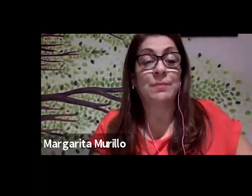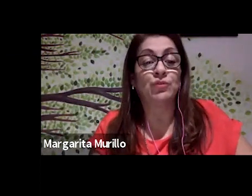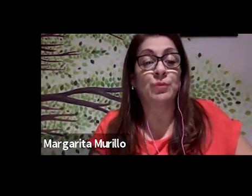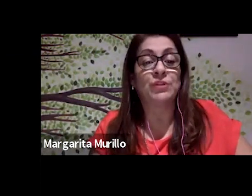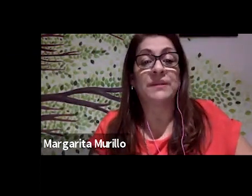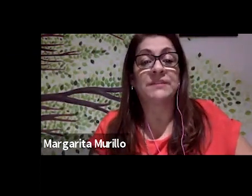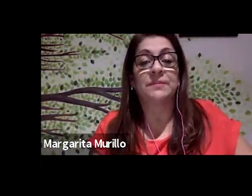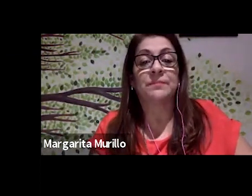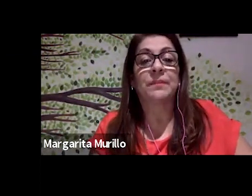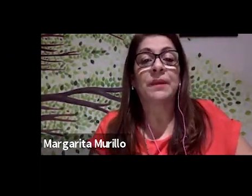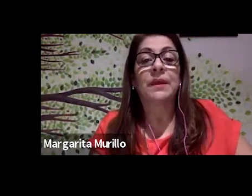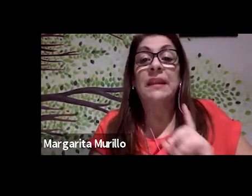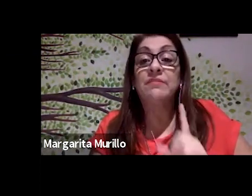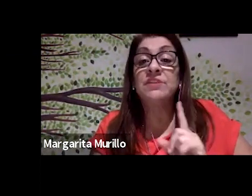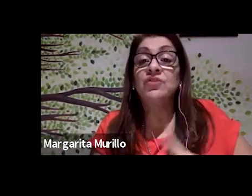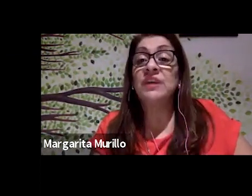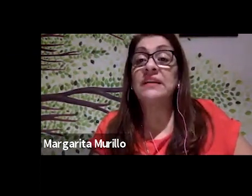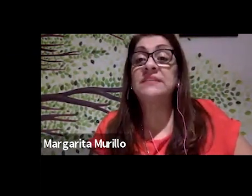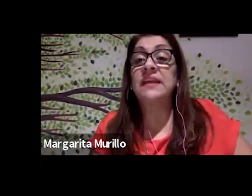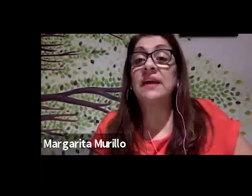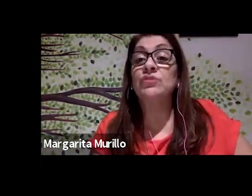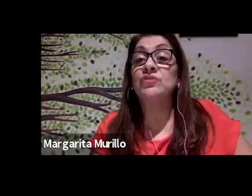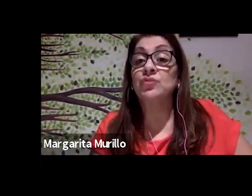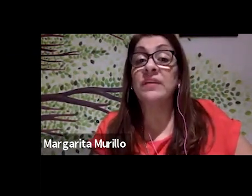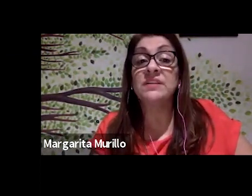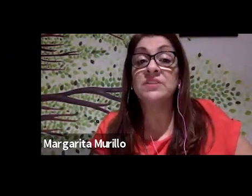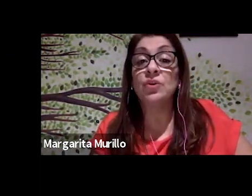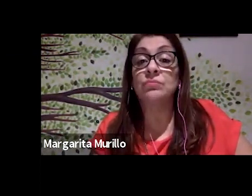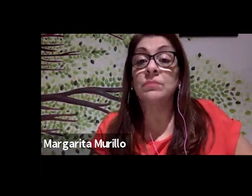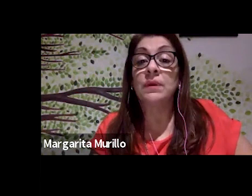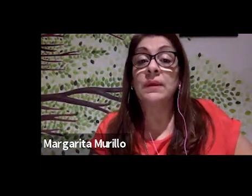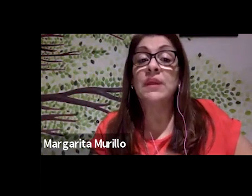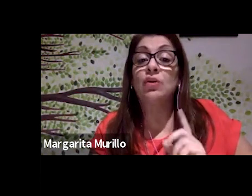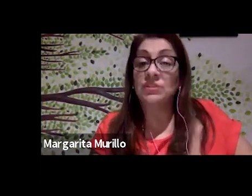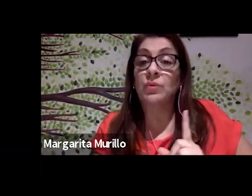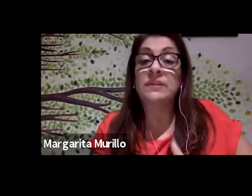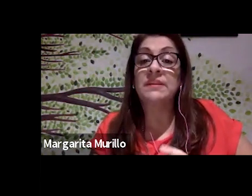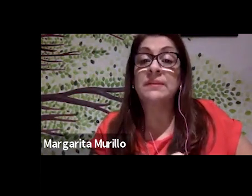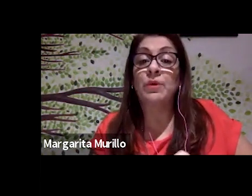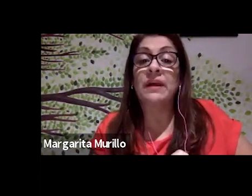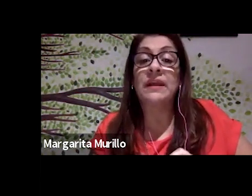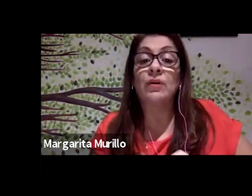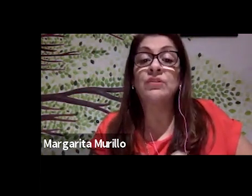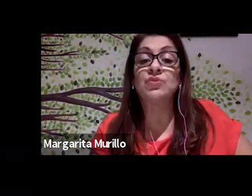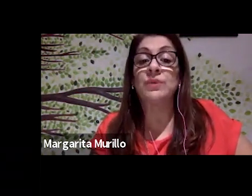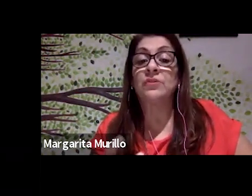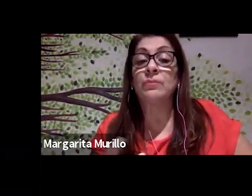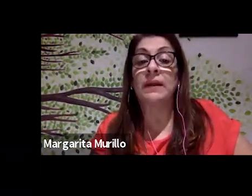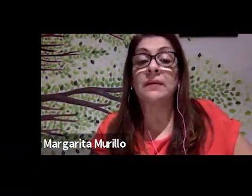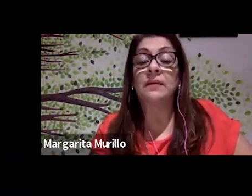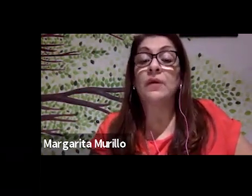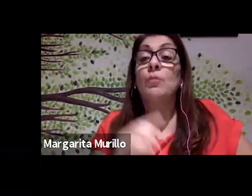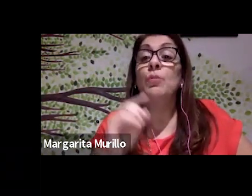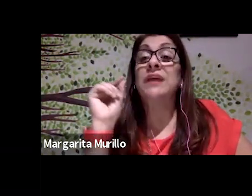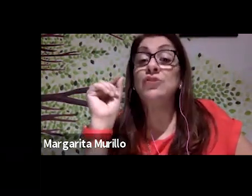seguimos un poquito más las redes sociales crean entonces una adicción y Consecuentemente pueden alejarlos de su vida